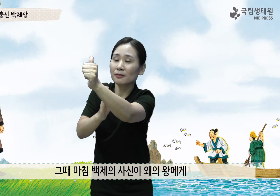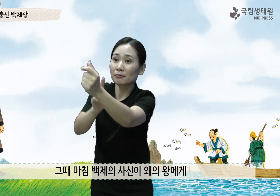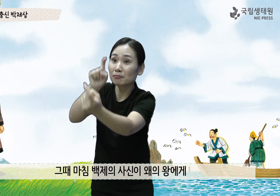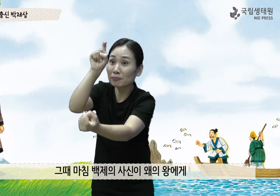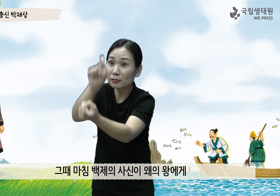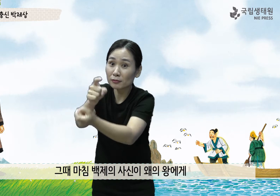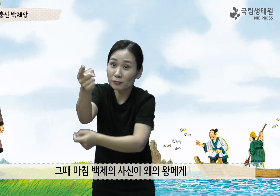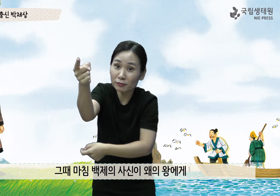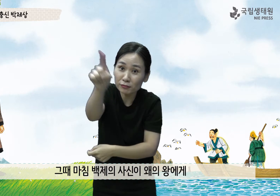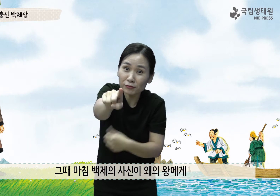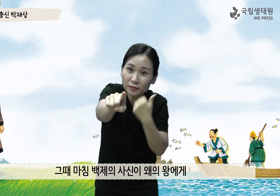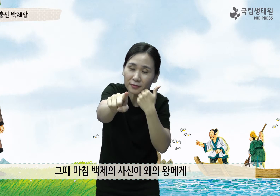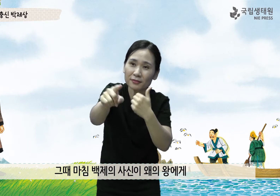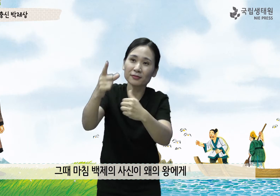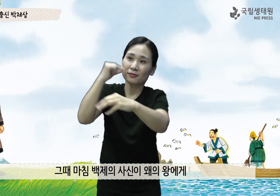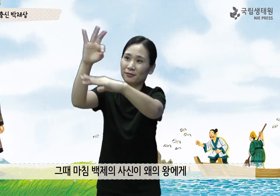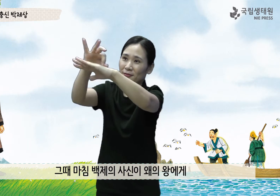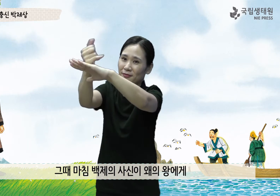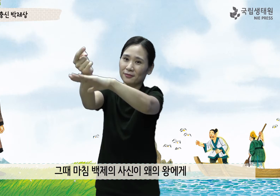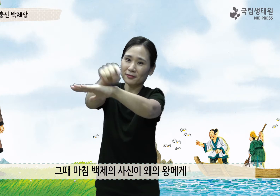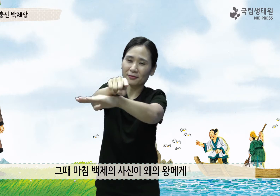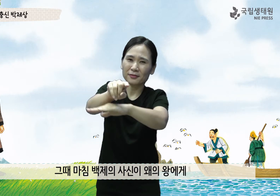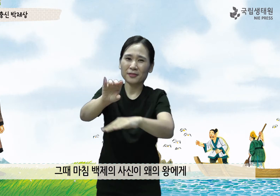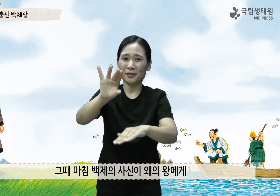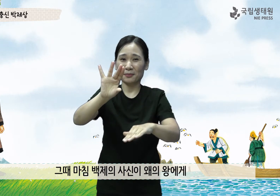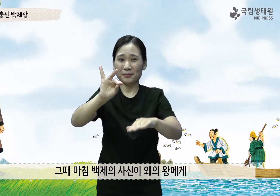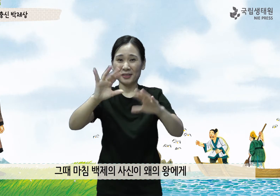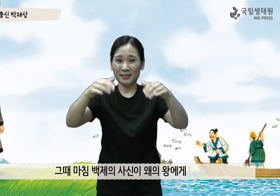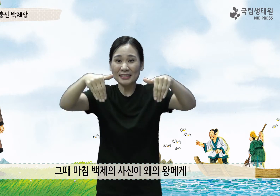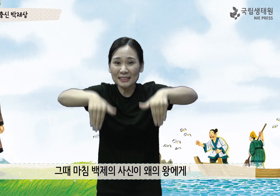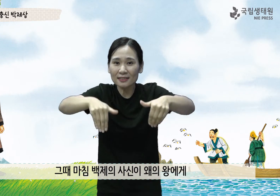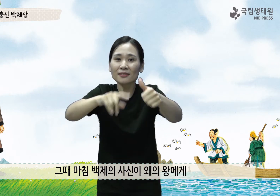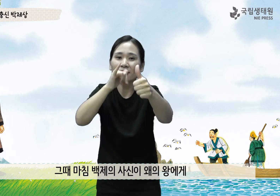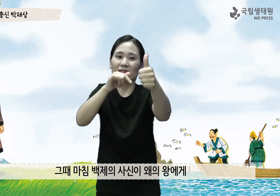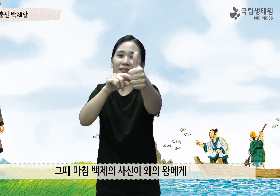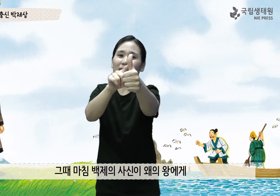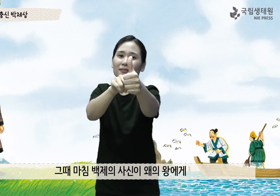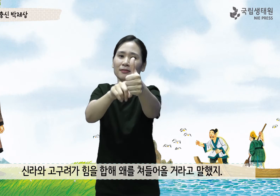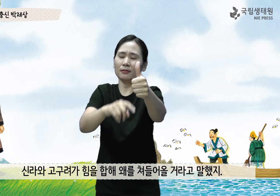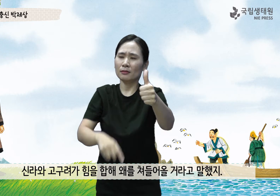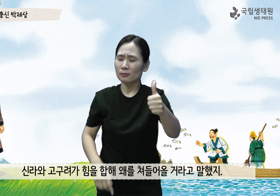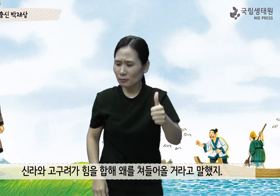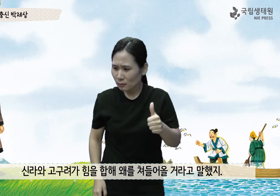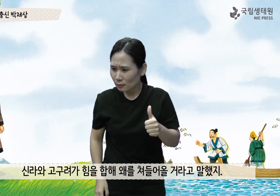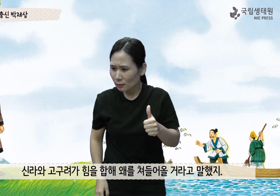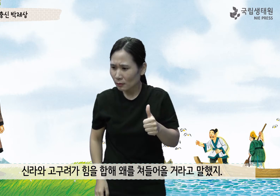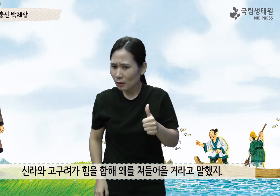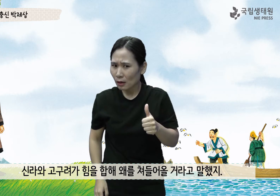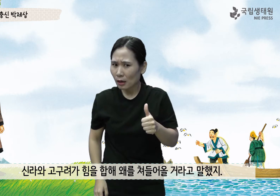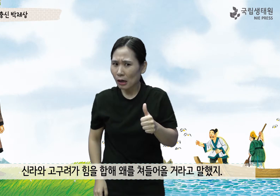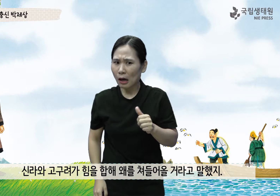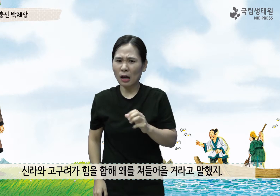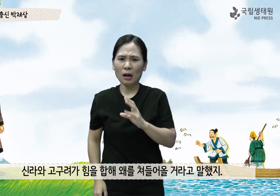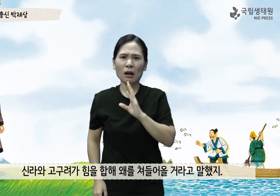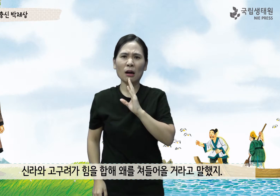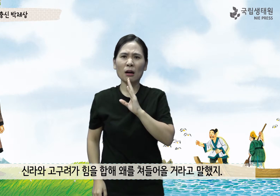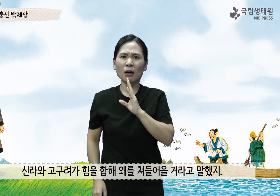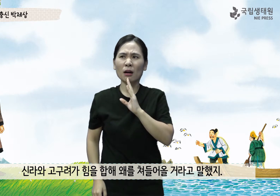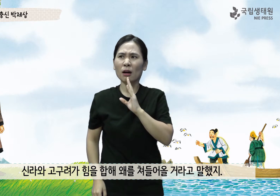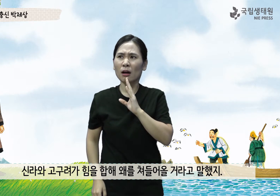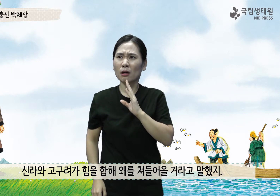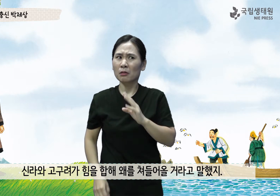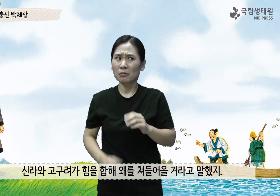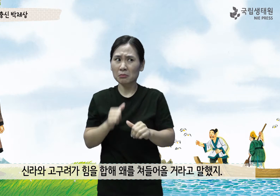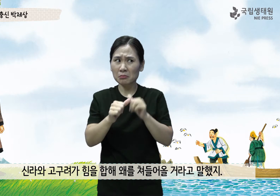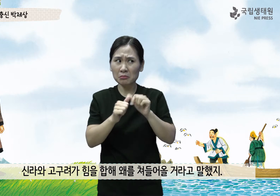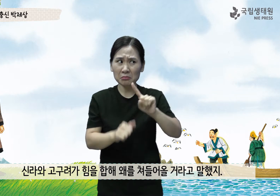그때 마침 백제의 사신이 외의 왕에게 신라와 고구려가 힘을 합해